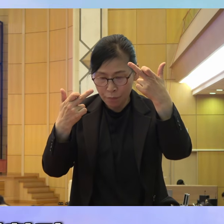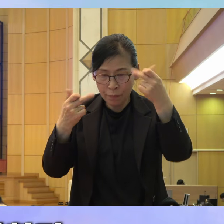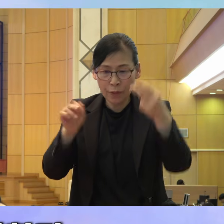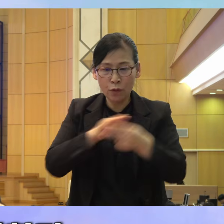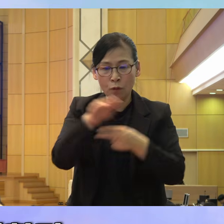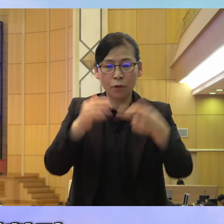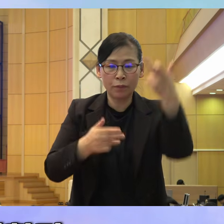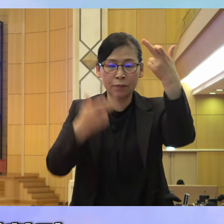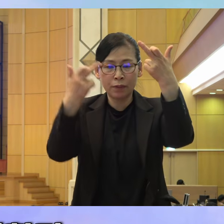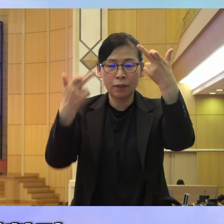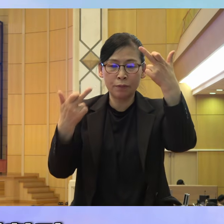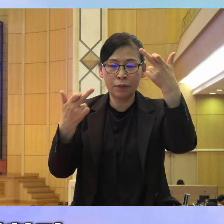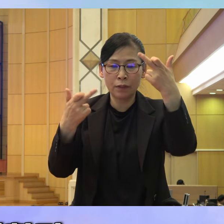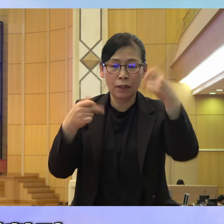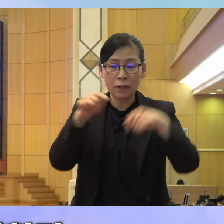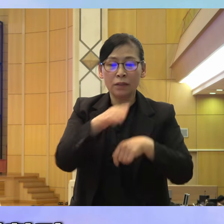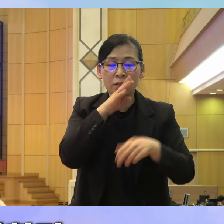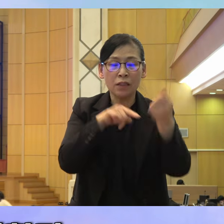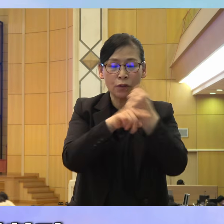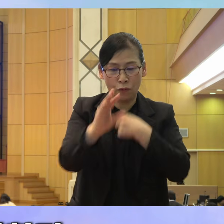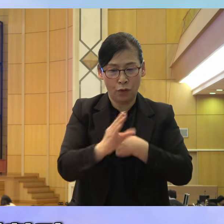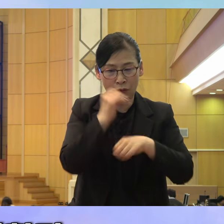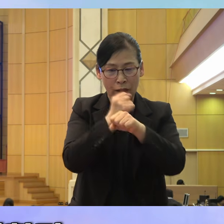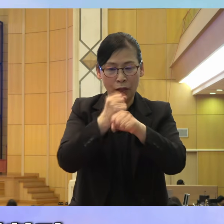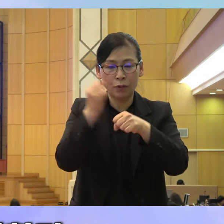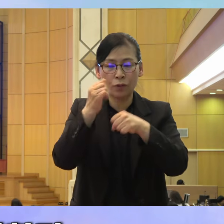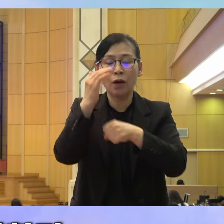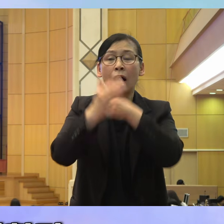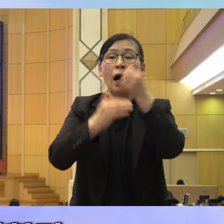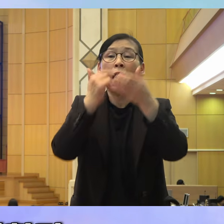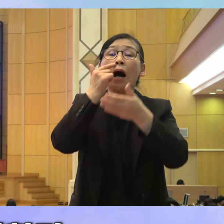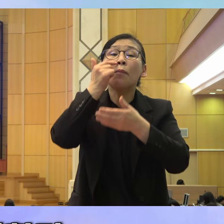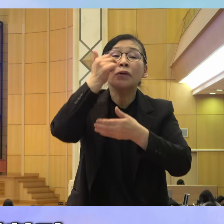요한복음 17장 10절입니까? 그들은 진리로 거룩하게 하옵소서.